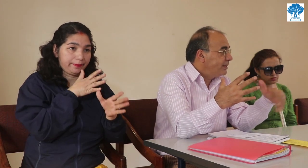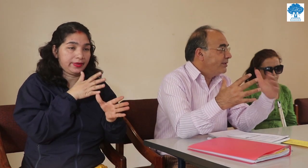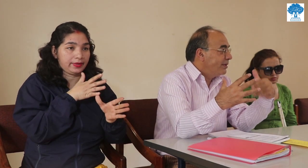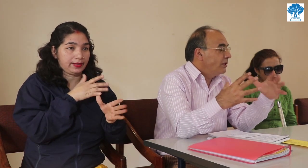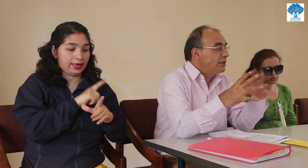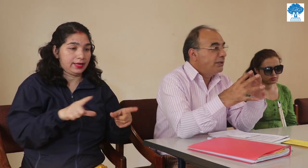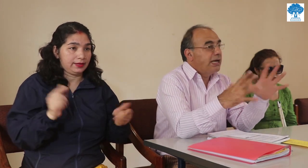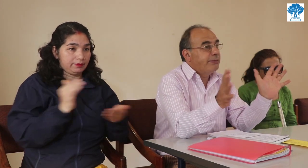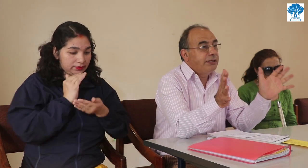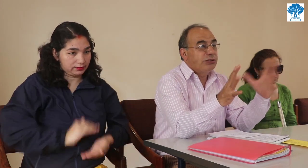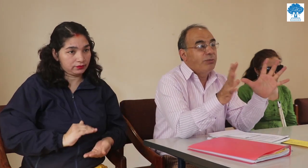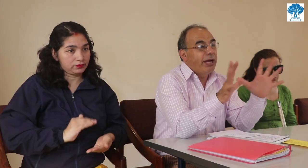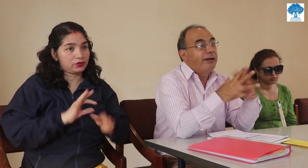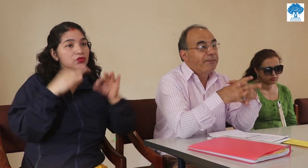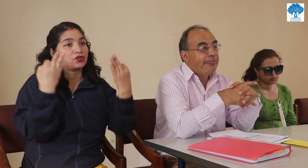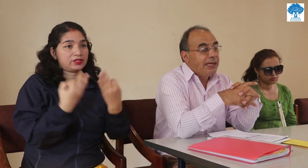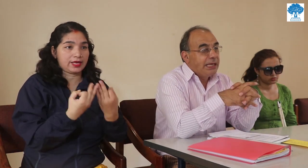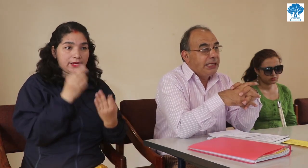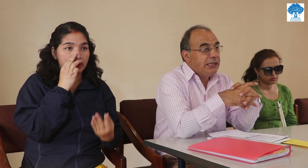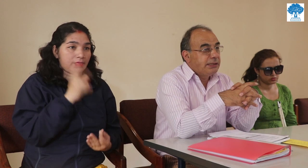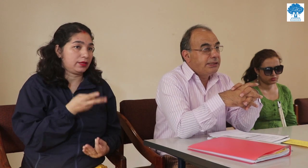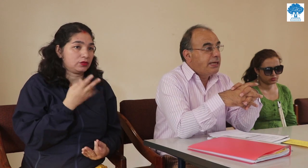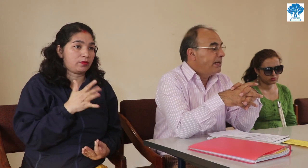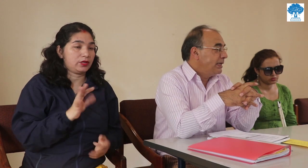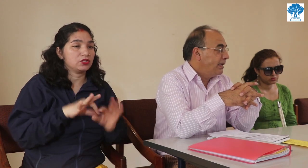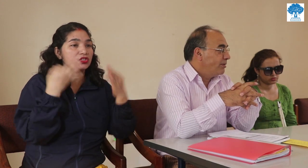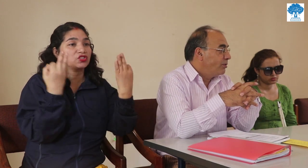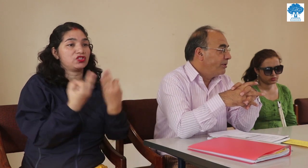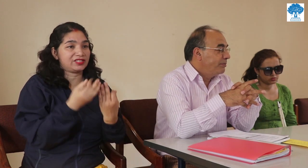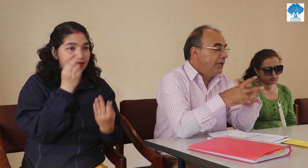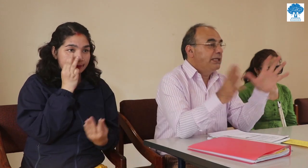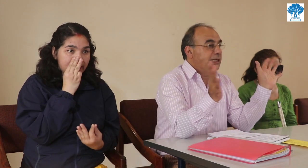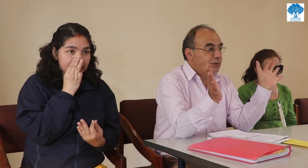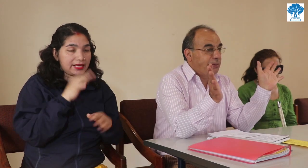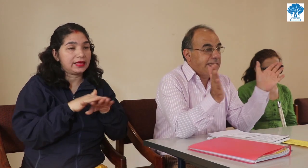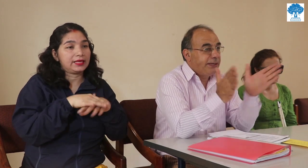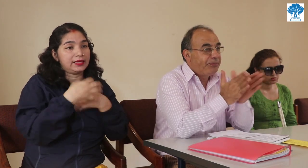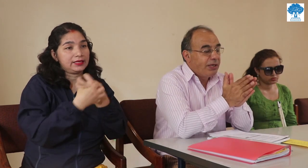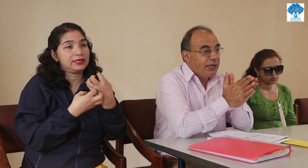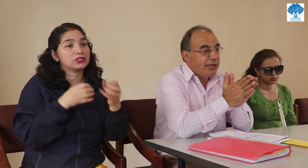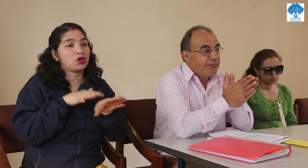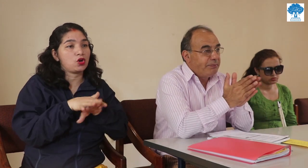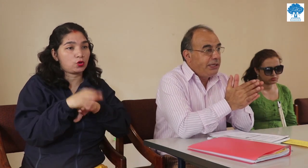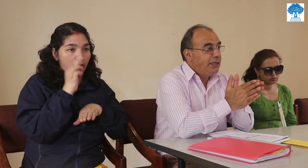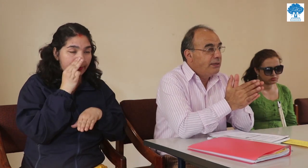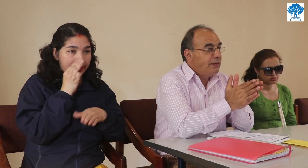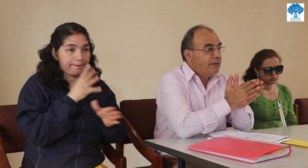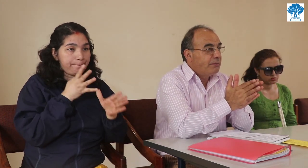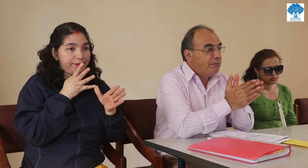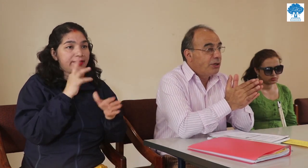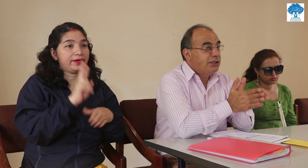पनि हामीसँग छ. तर संसारभरि त्यस्तो भएन कि संसारमा चाहिँ अब धेरै देशहरूमा चाहिँ बिहे